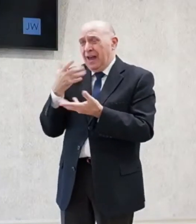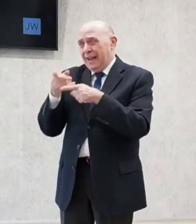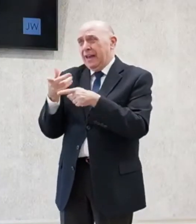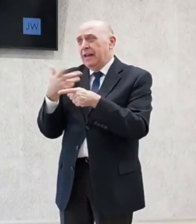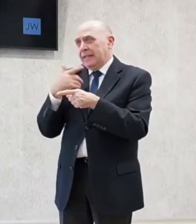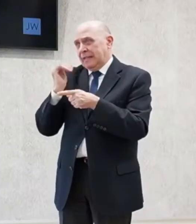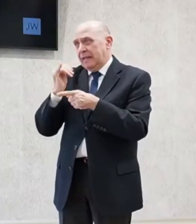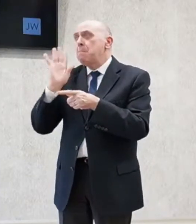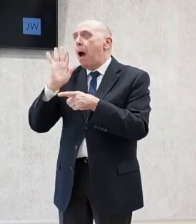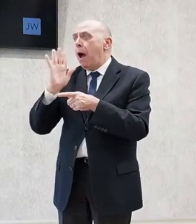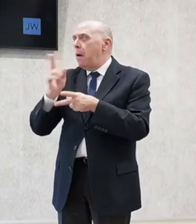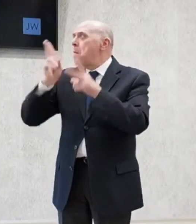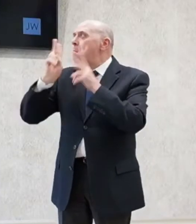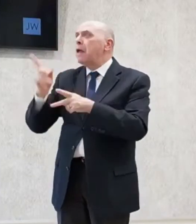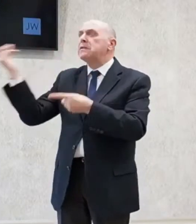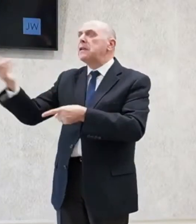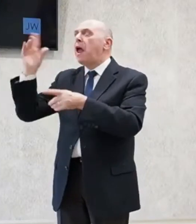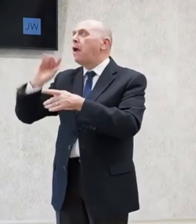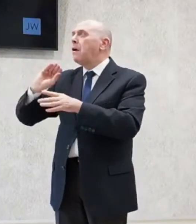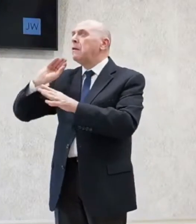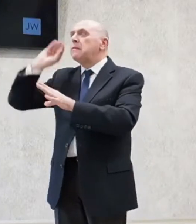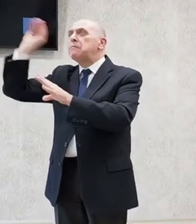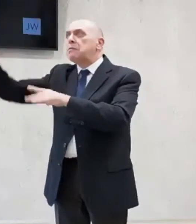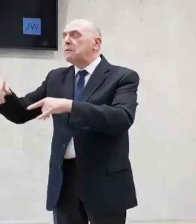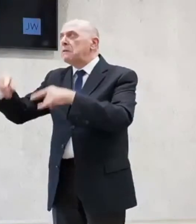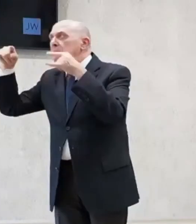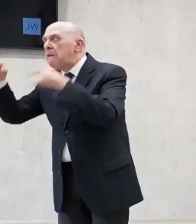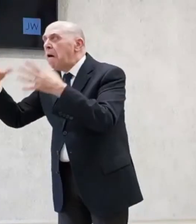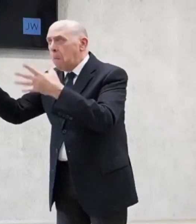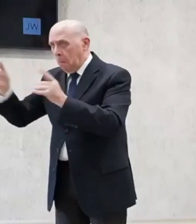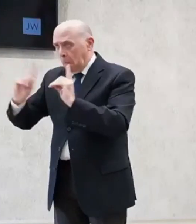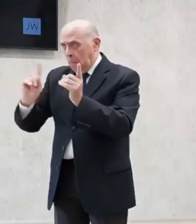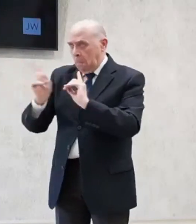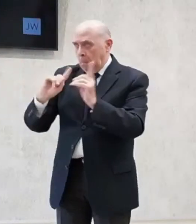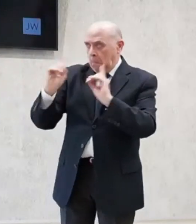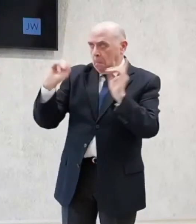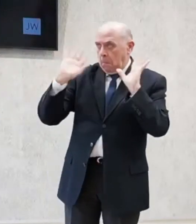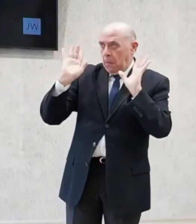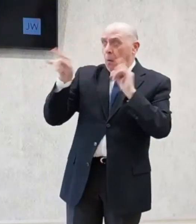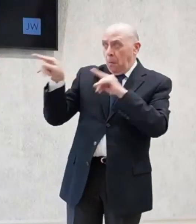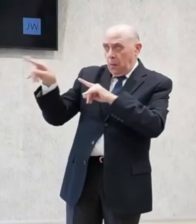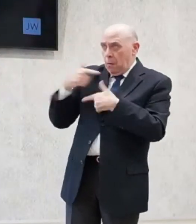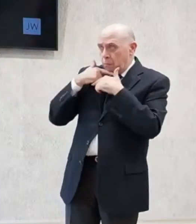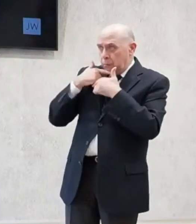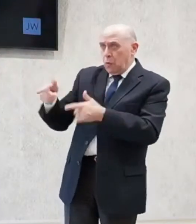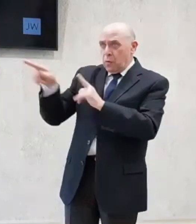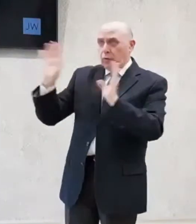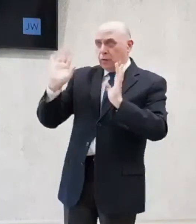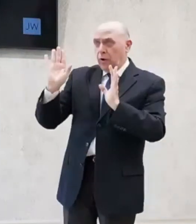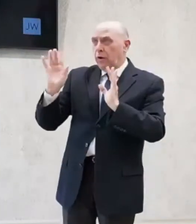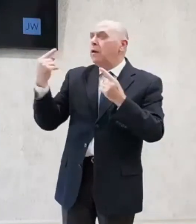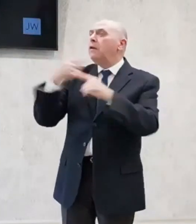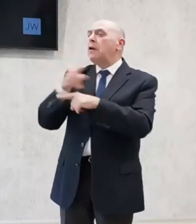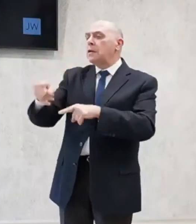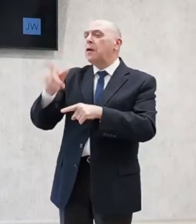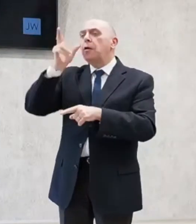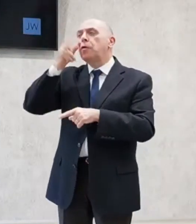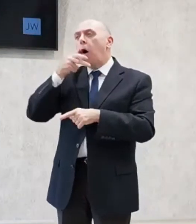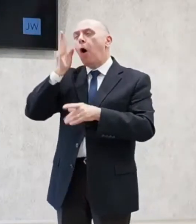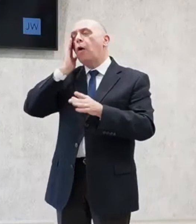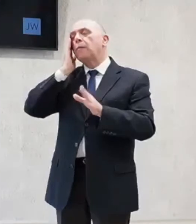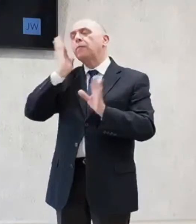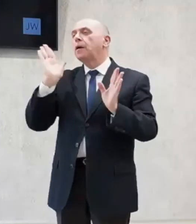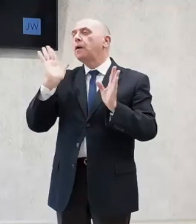venisse a trovare qualche situazione Triste no sta dormendo si sta riposando in queste condizioni